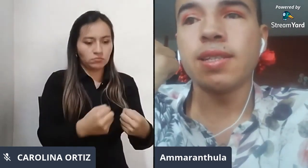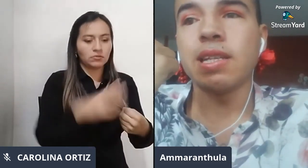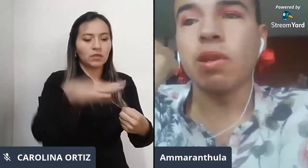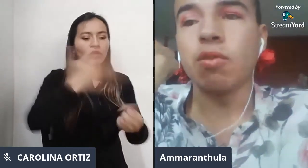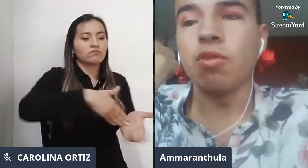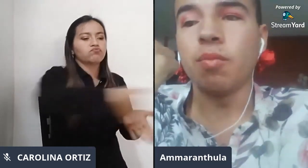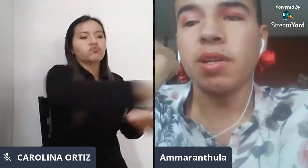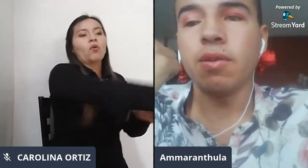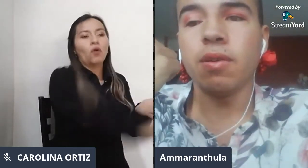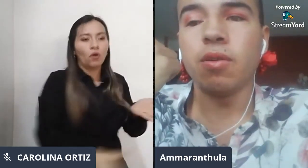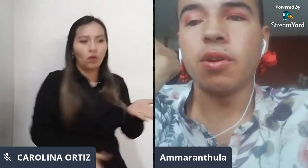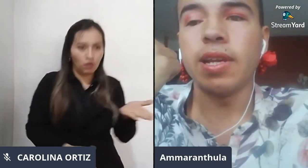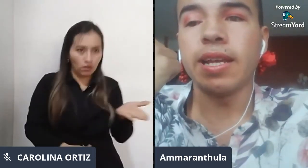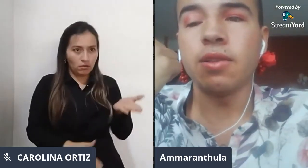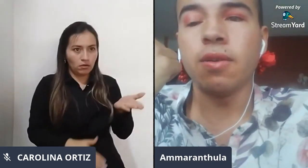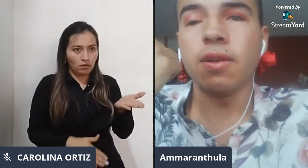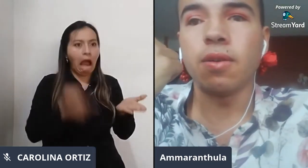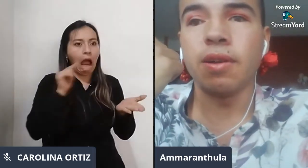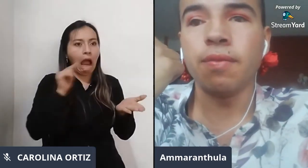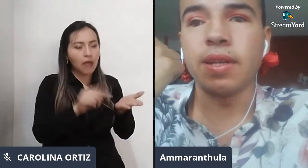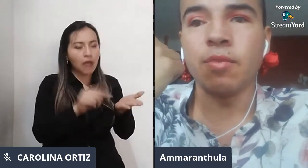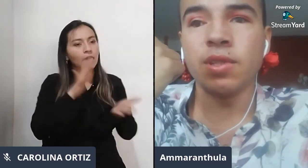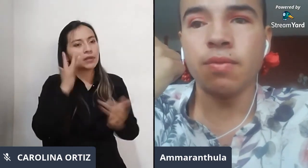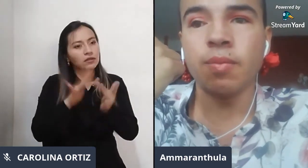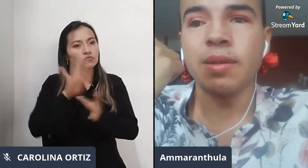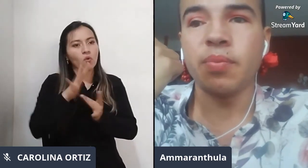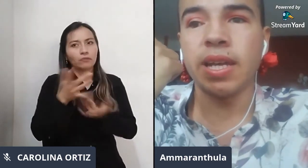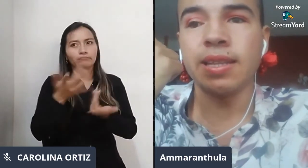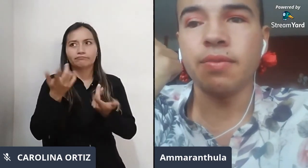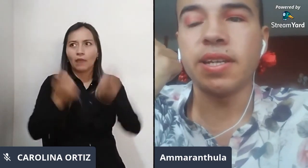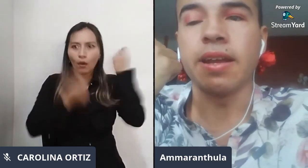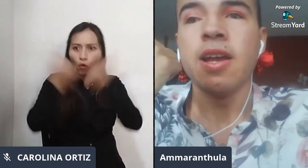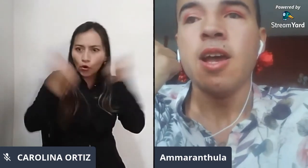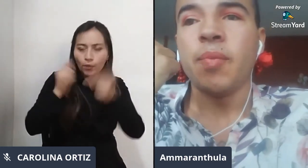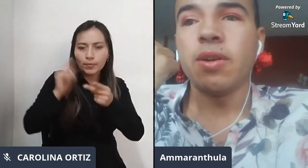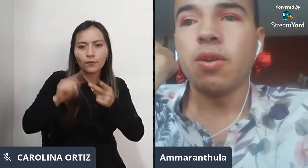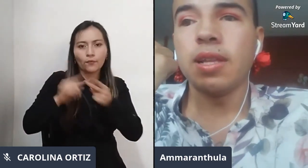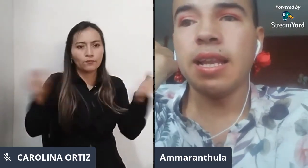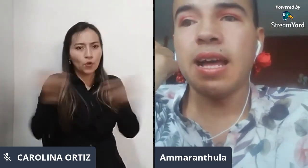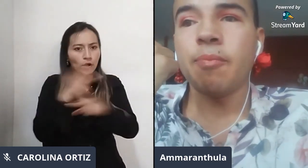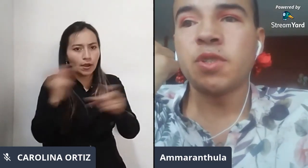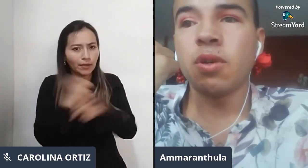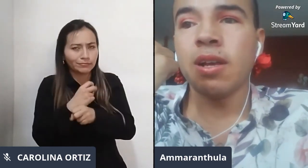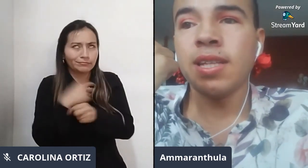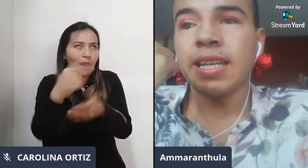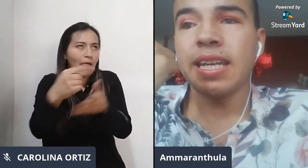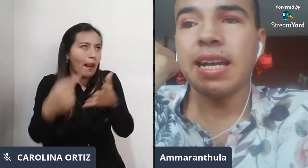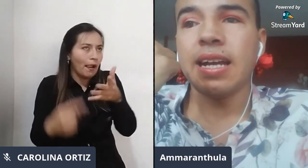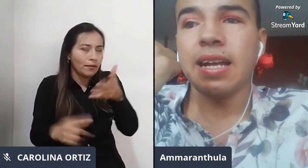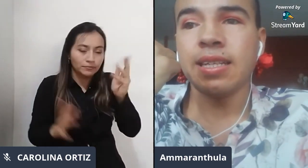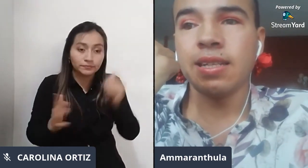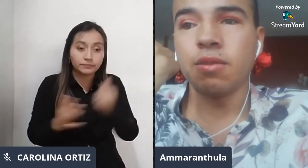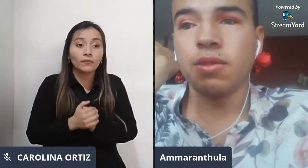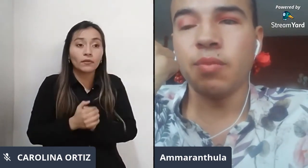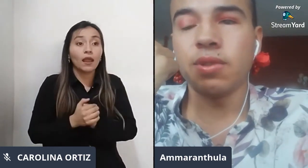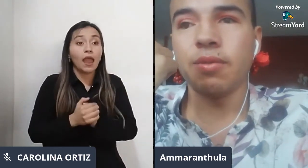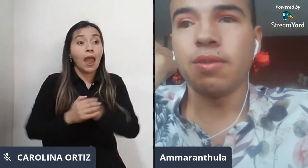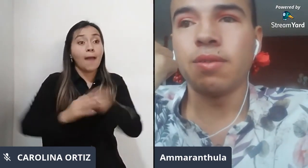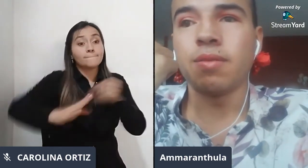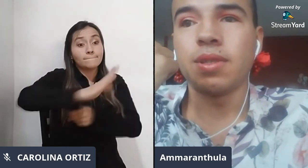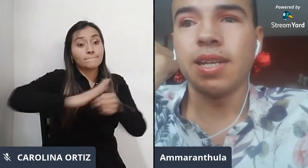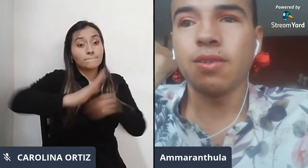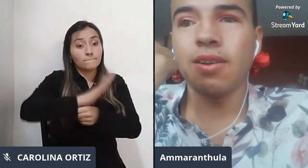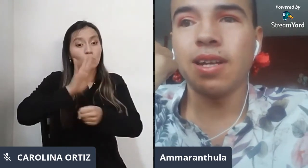muchas fuerzas, lo económico, lo violento, en fin, de muchas formas se puede gentrificar. Pero la zona donde queda, quienes conocen Bogotá,